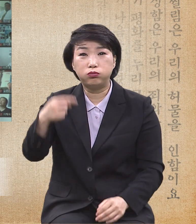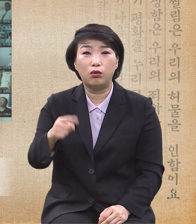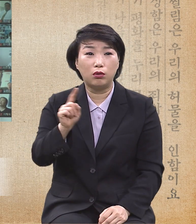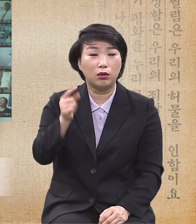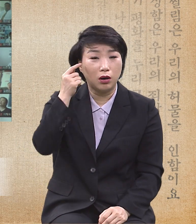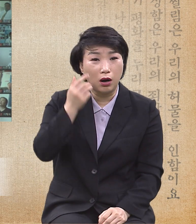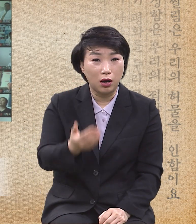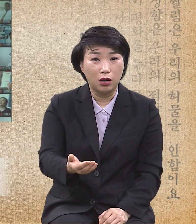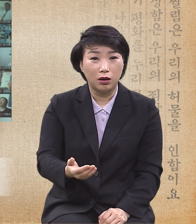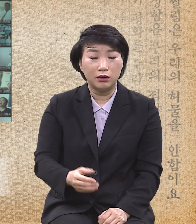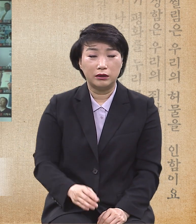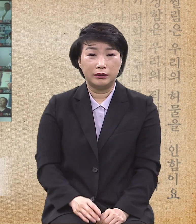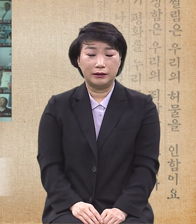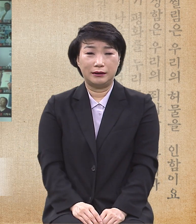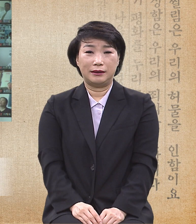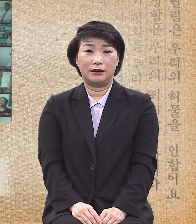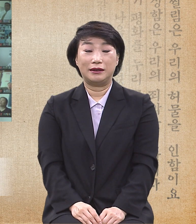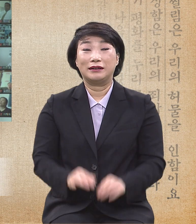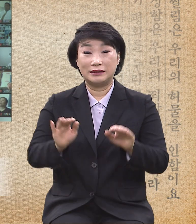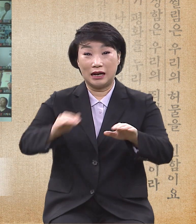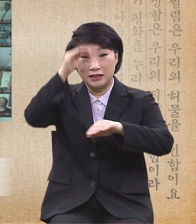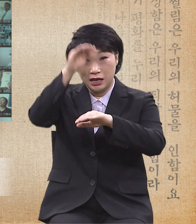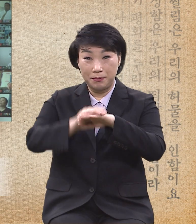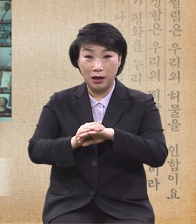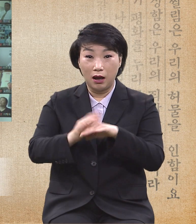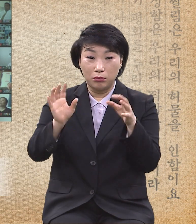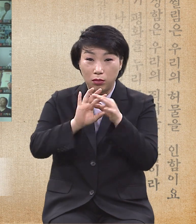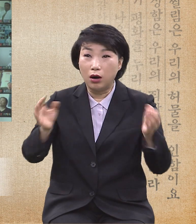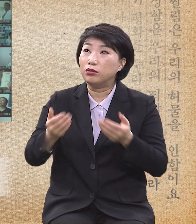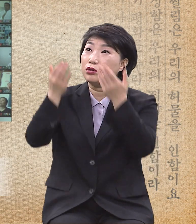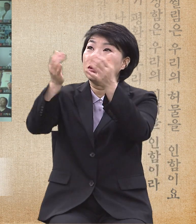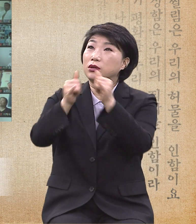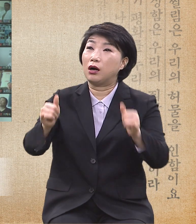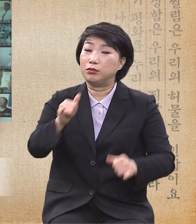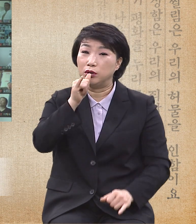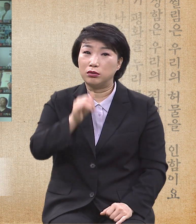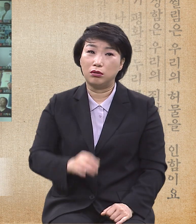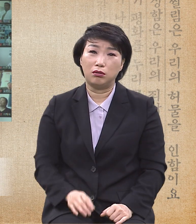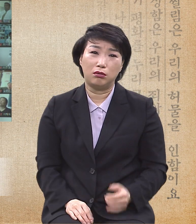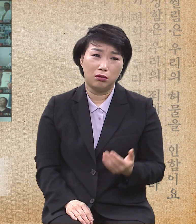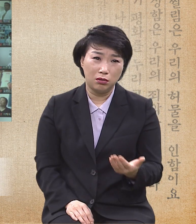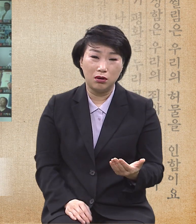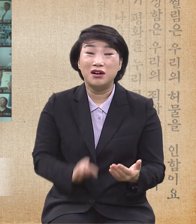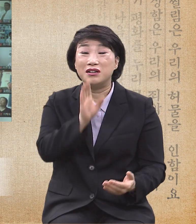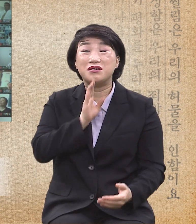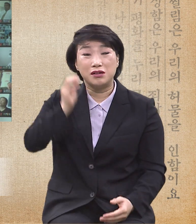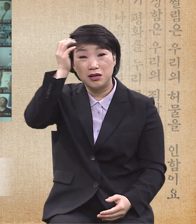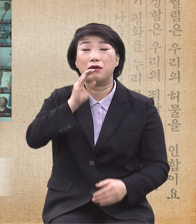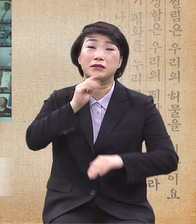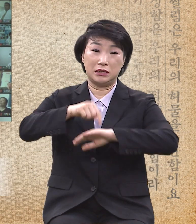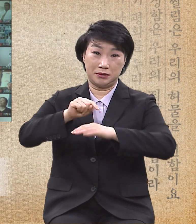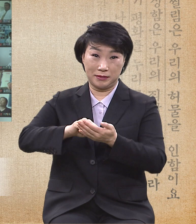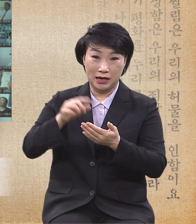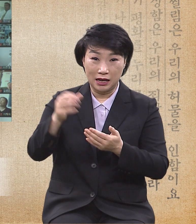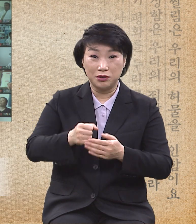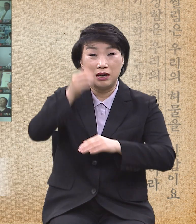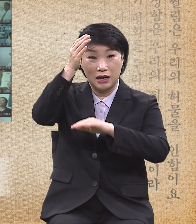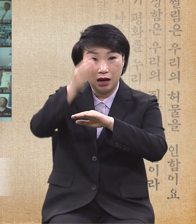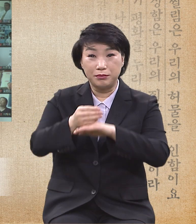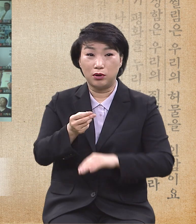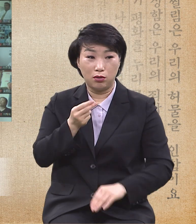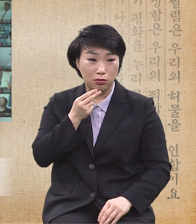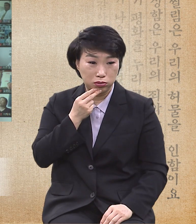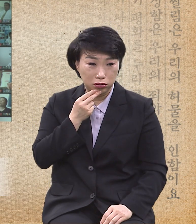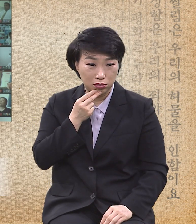사람입니까? 이 예배가 상관없이 드리는 사람, 신령과 진정으로 감사가